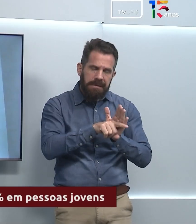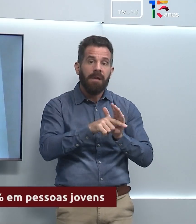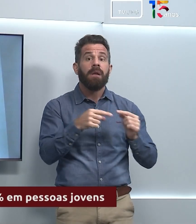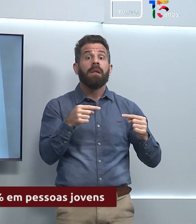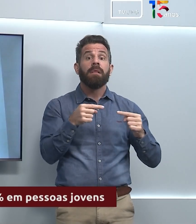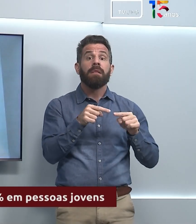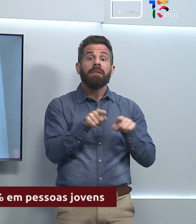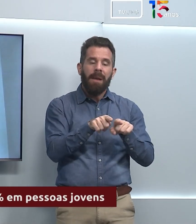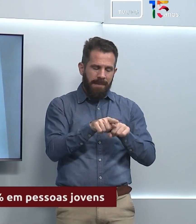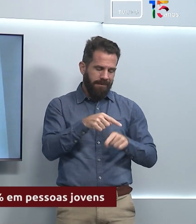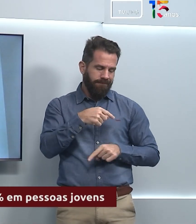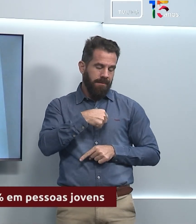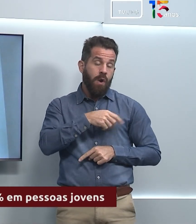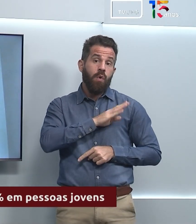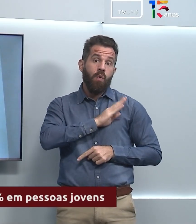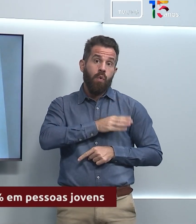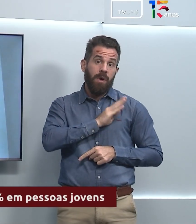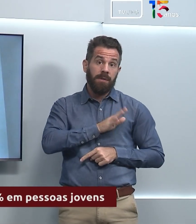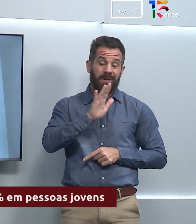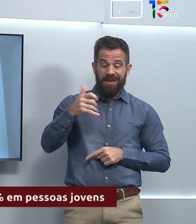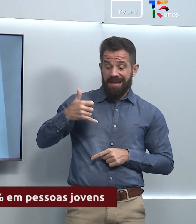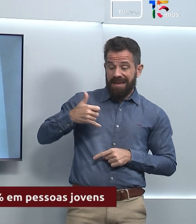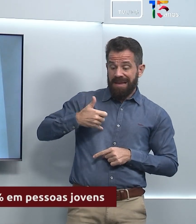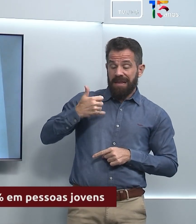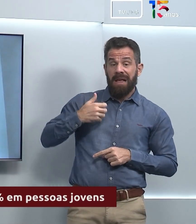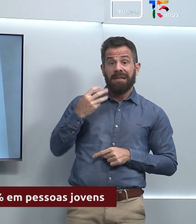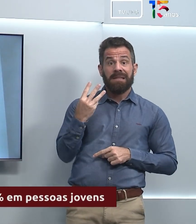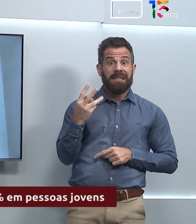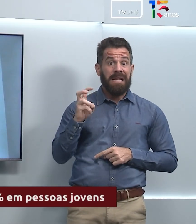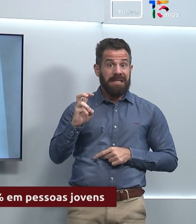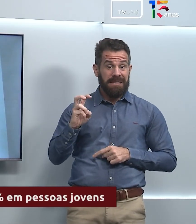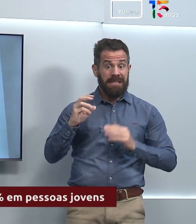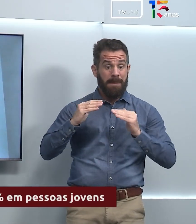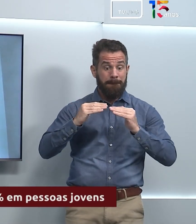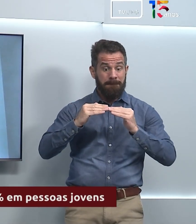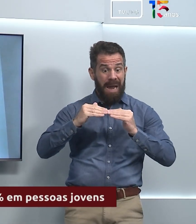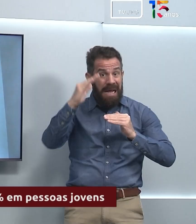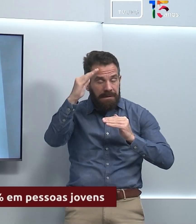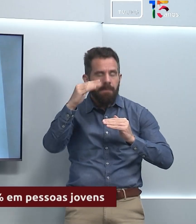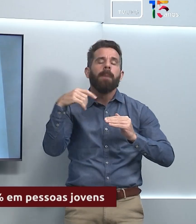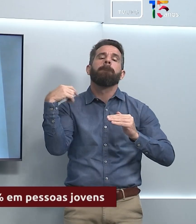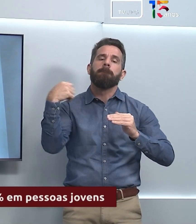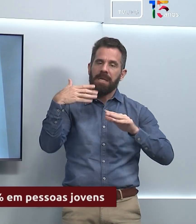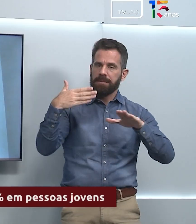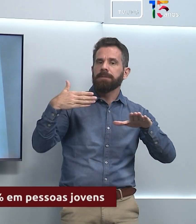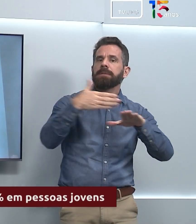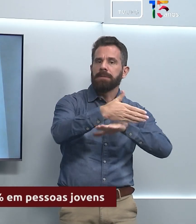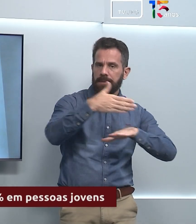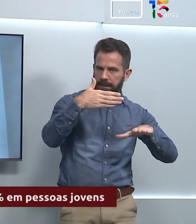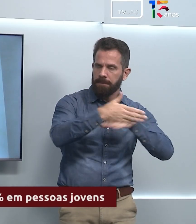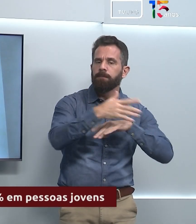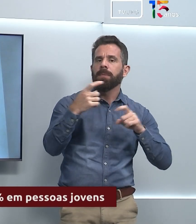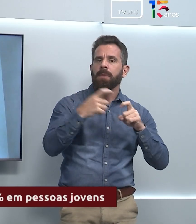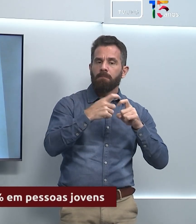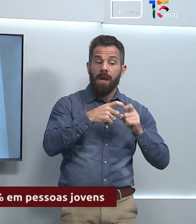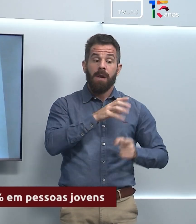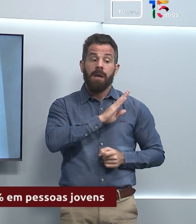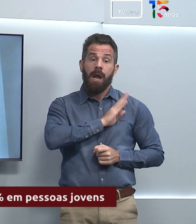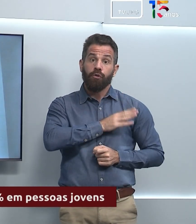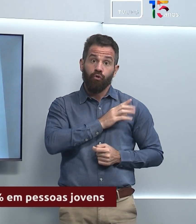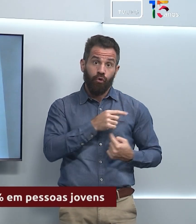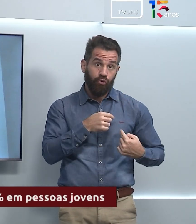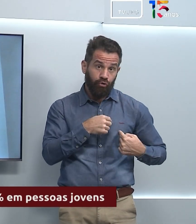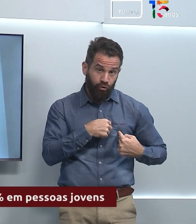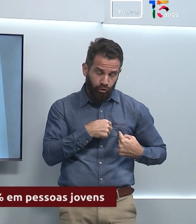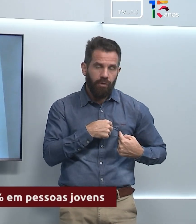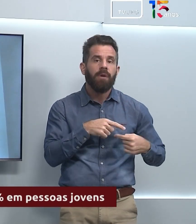vez ao ano. Então, a partir dos 35 anos, gente, a gente já deveria ali fazer consultas com um cardiologista, um clínico e,